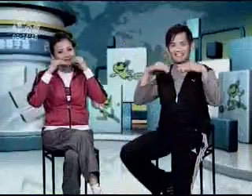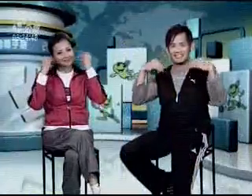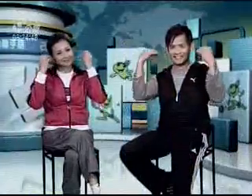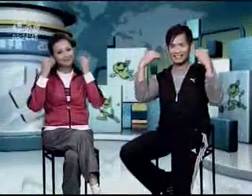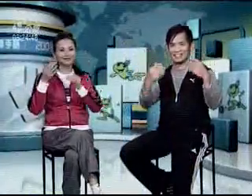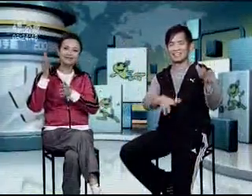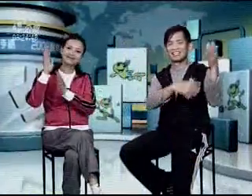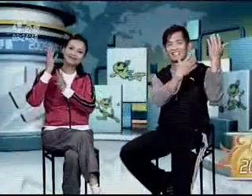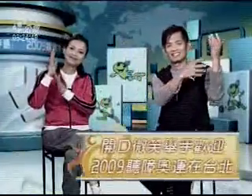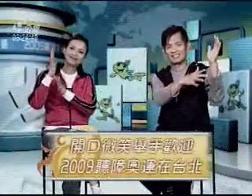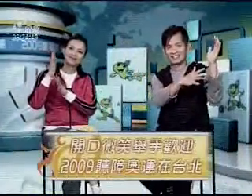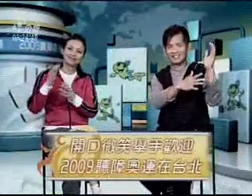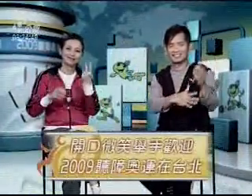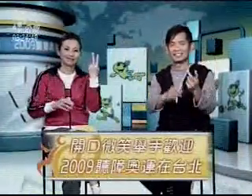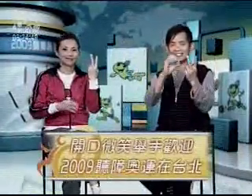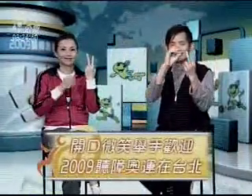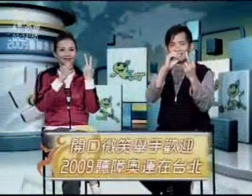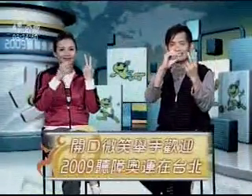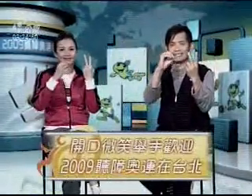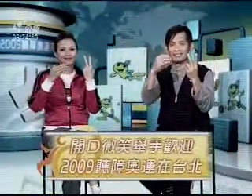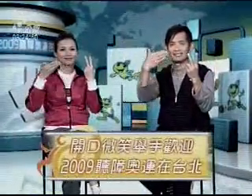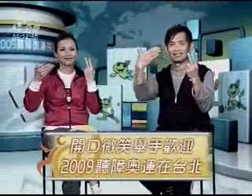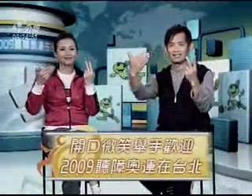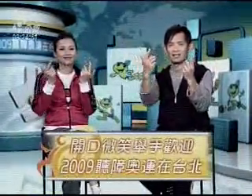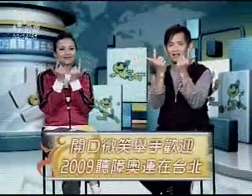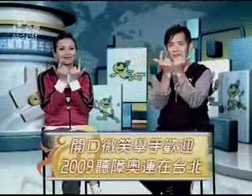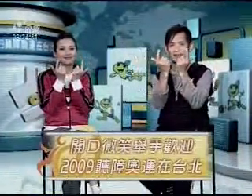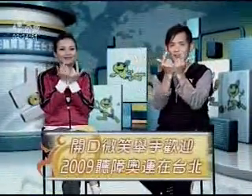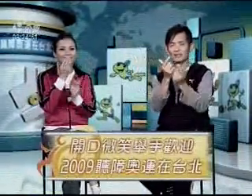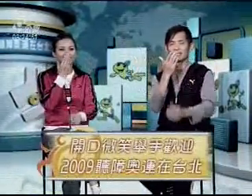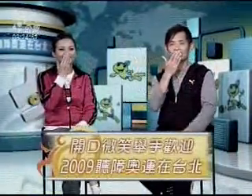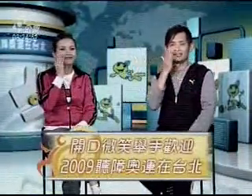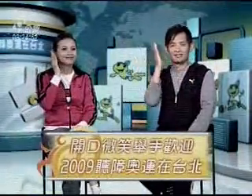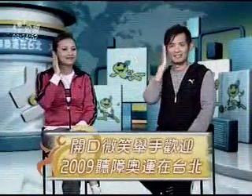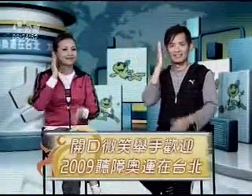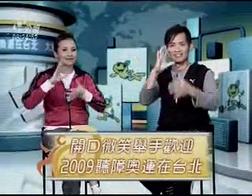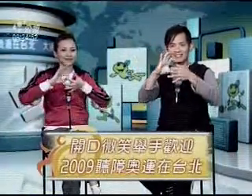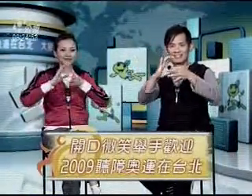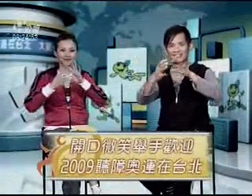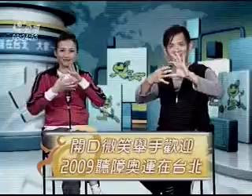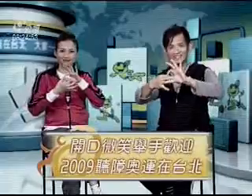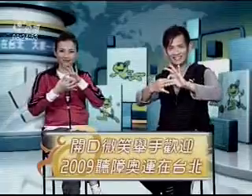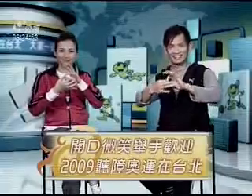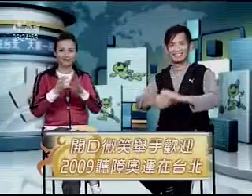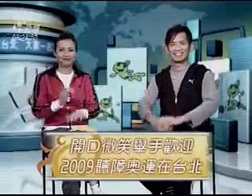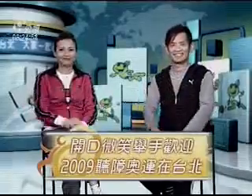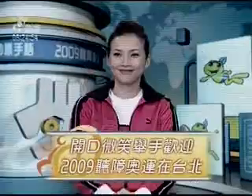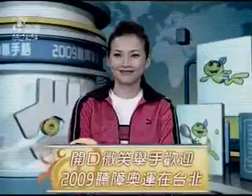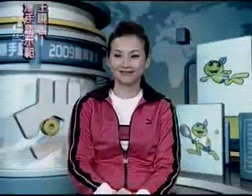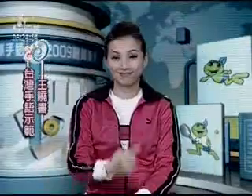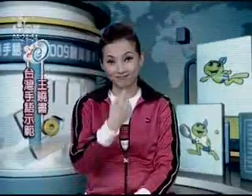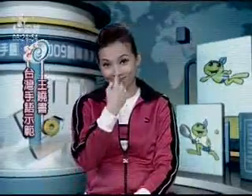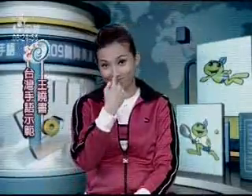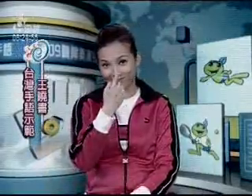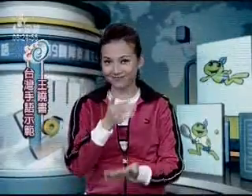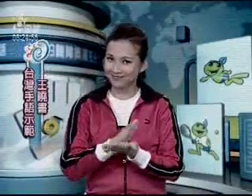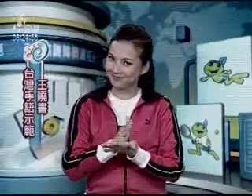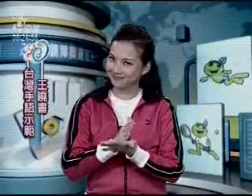开口微笑，举手欢迎。2009听障奥运在台北。 我是小